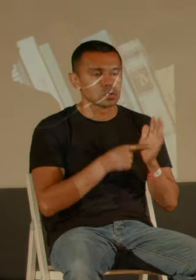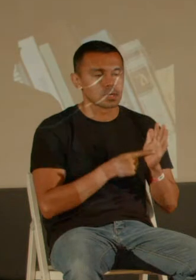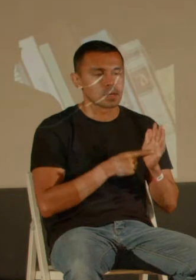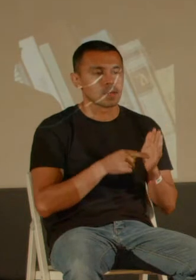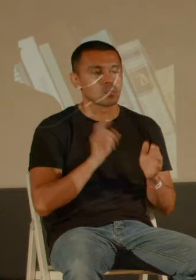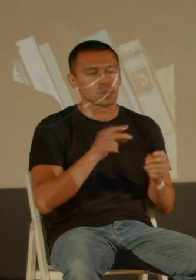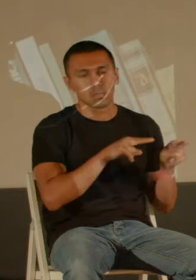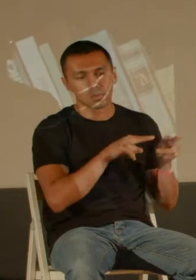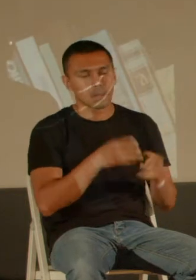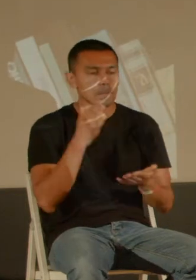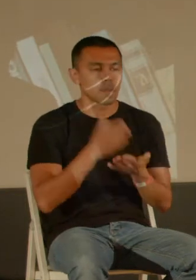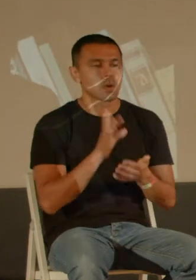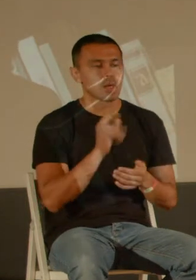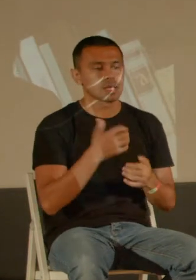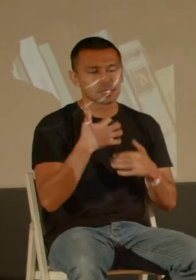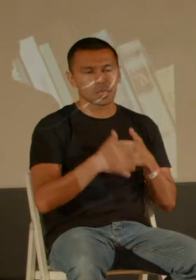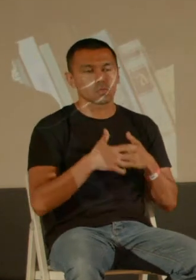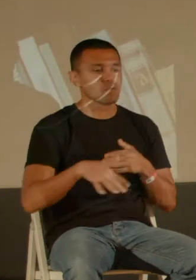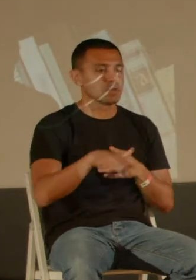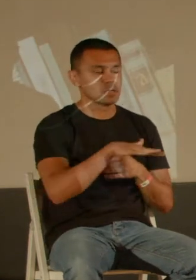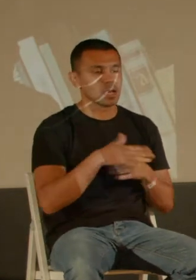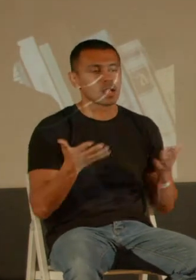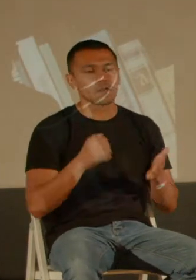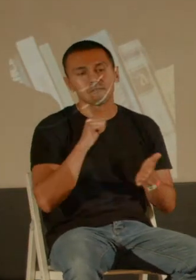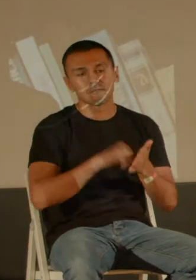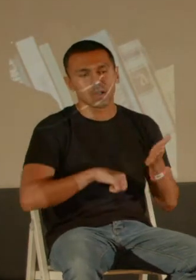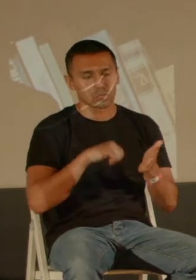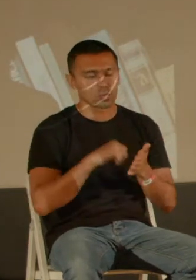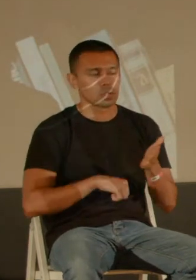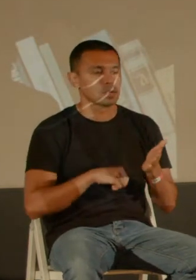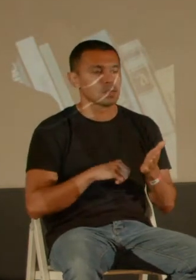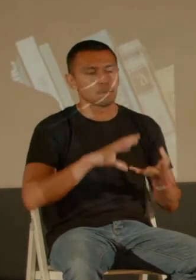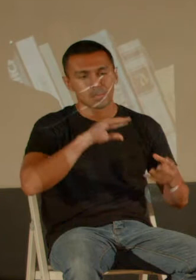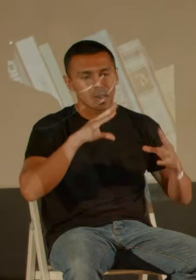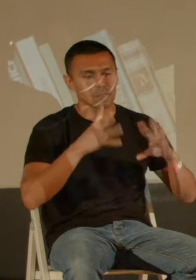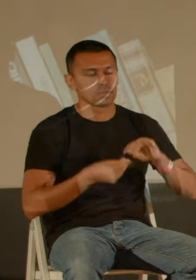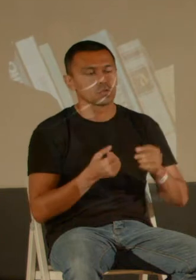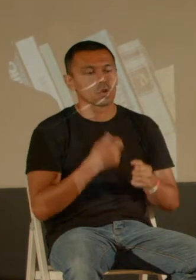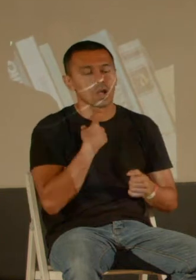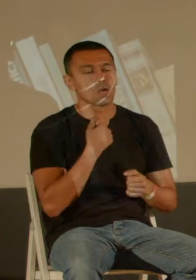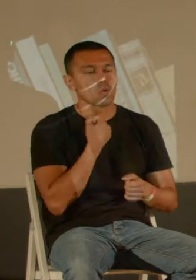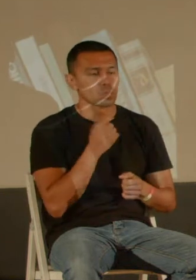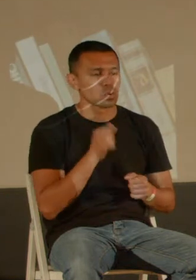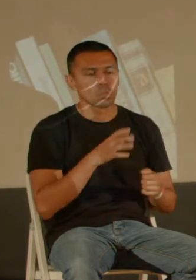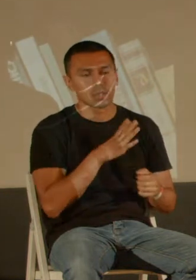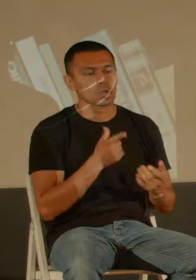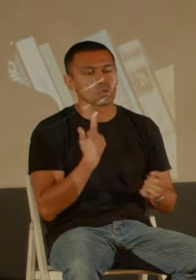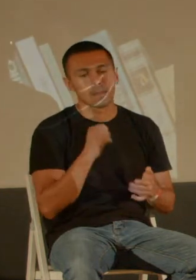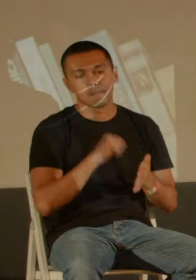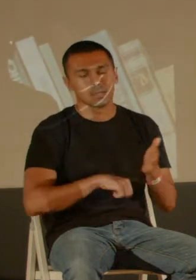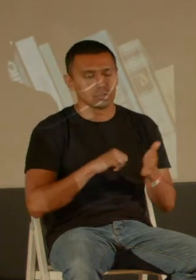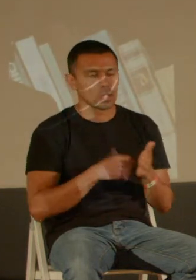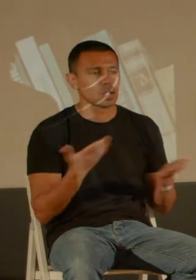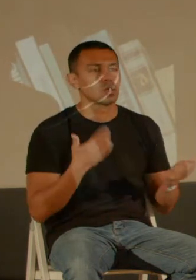моделі, можна простежити прямо як середовище, які фактори призвели до алкоголізму, не те, що може бути якась одна